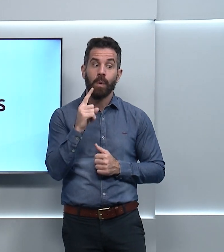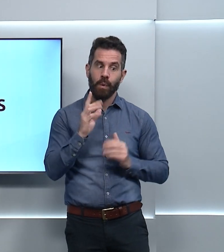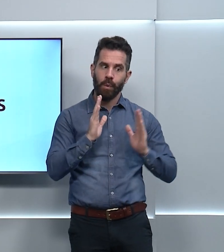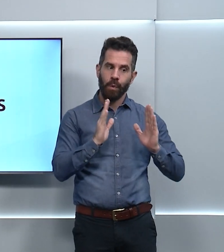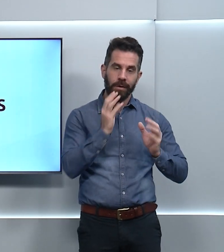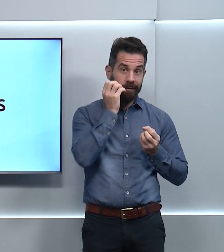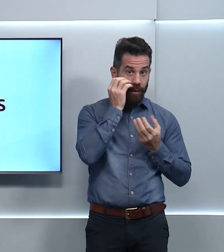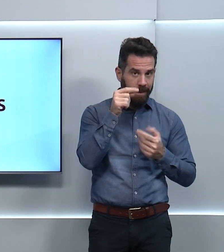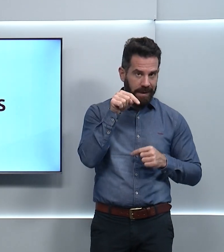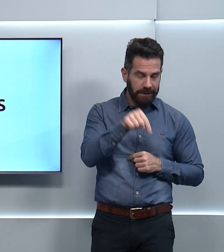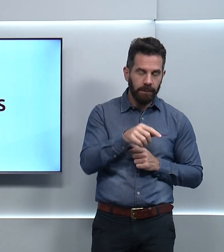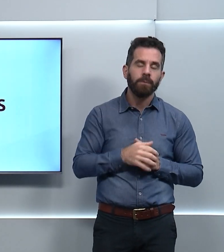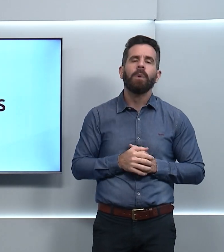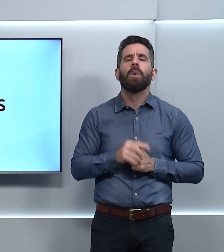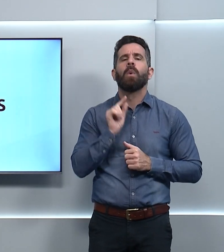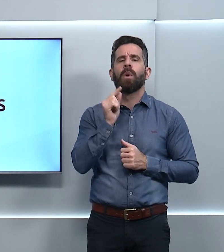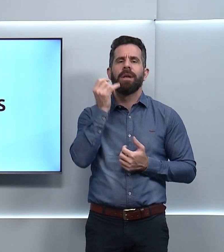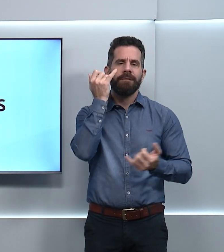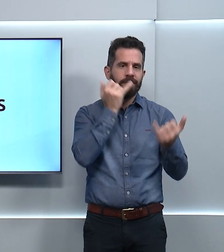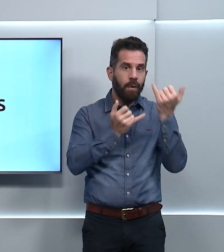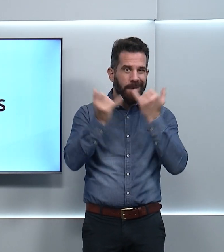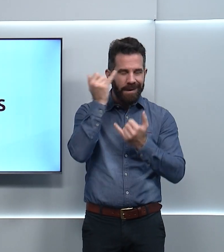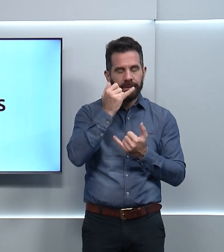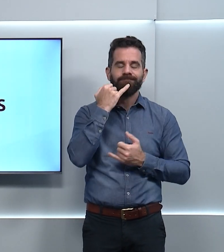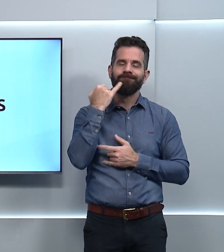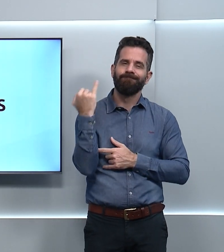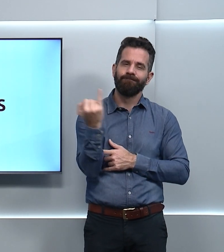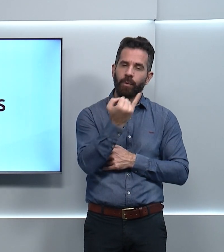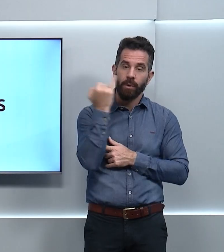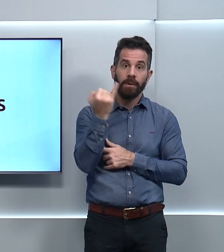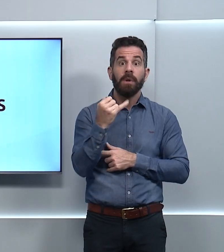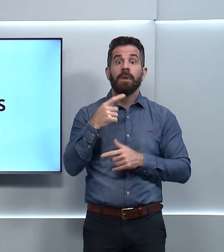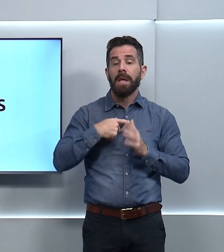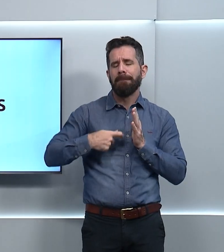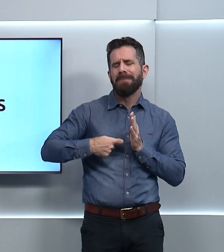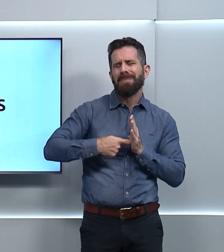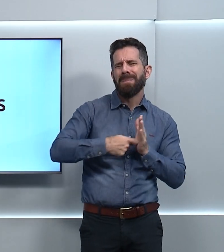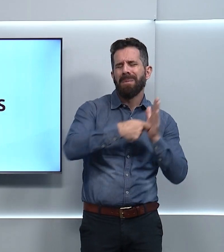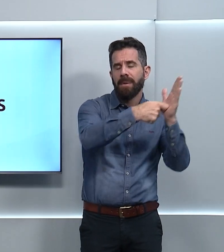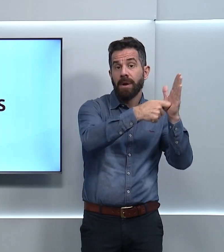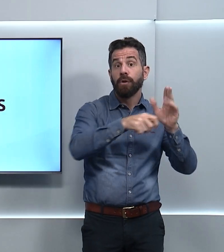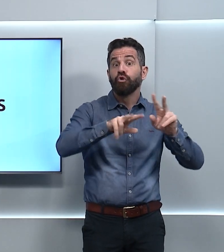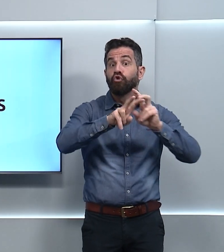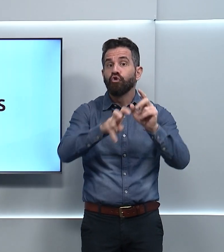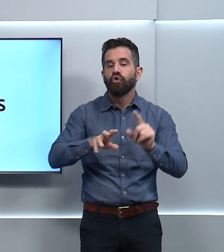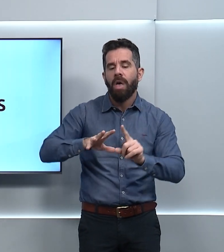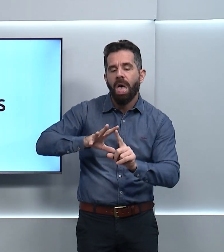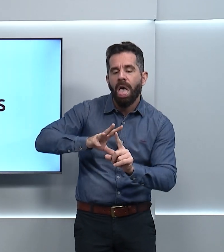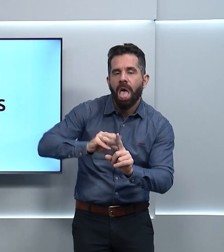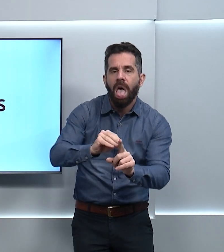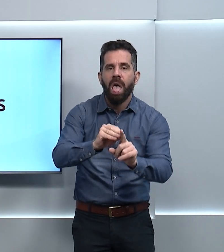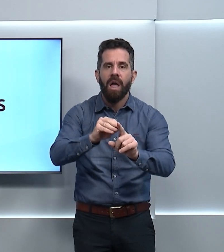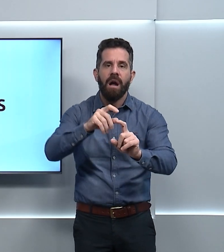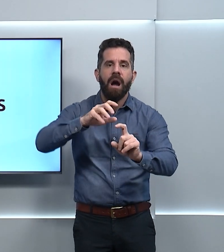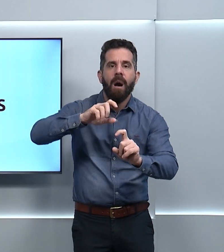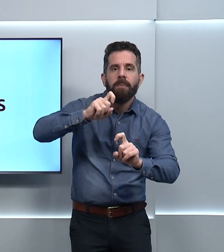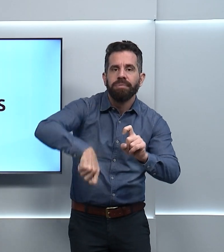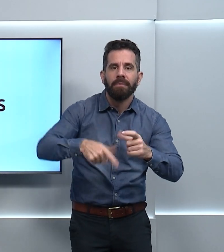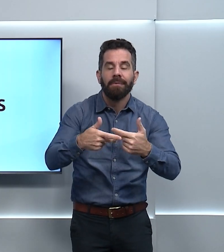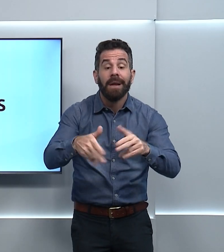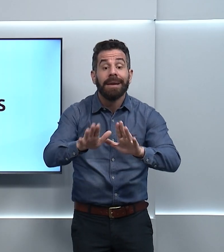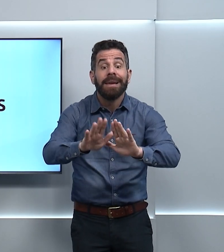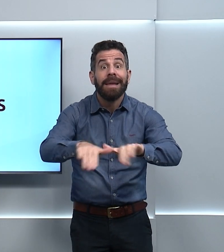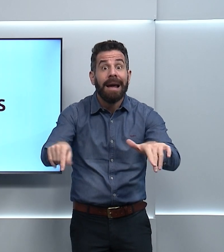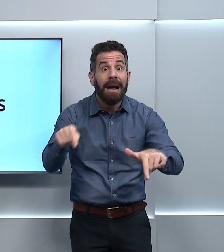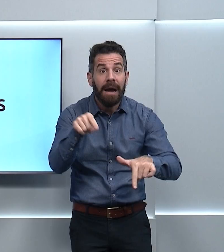mais uma informação importante. O número de denúncias sobre abuso infantil aumentou quase 200% em